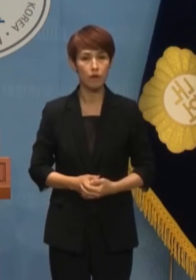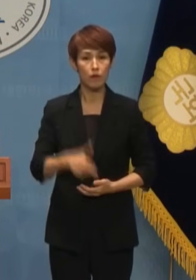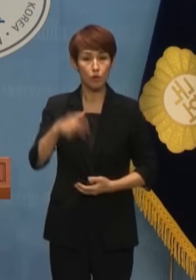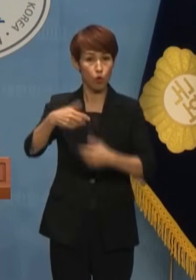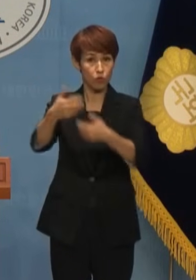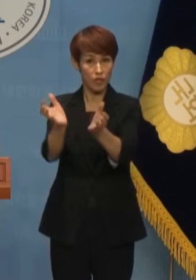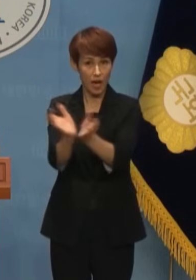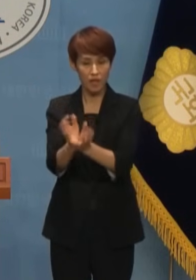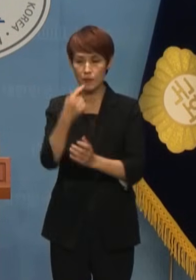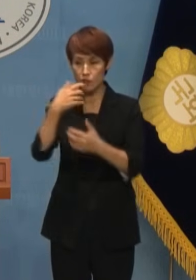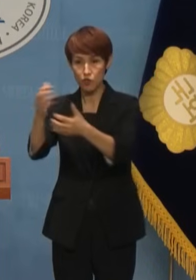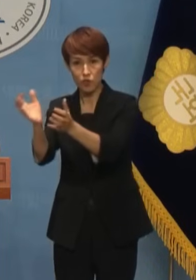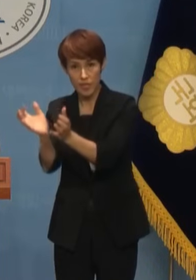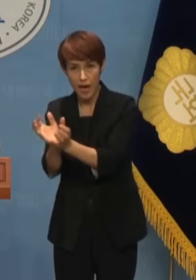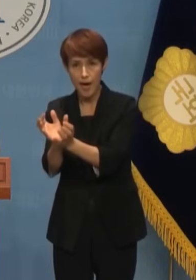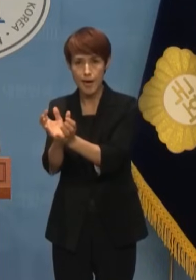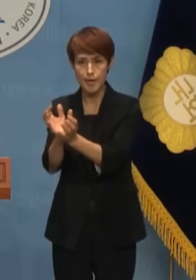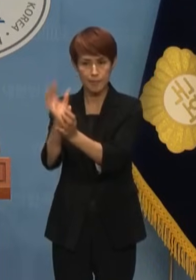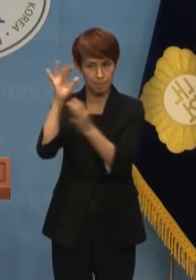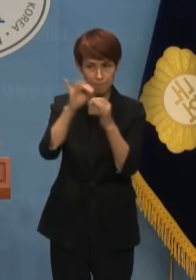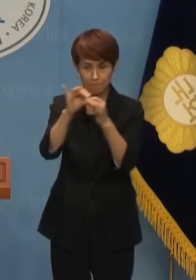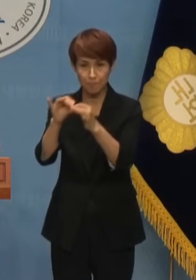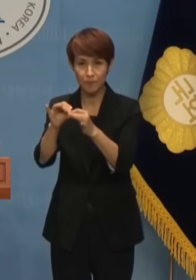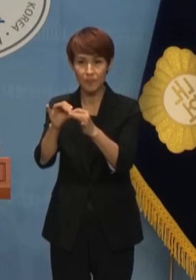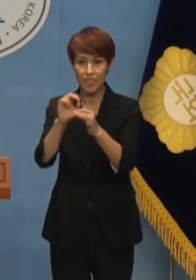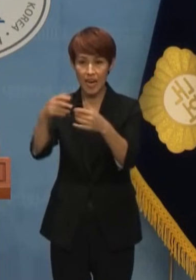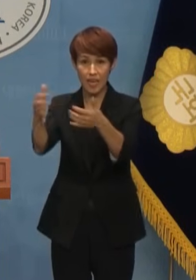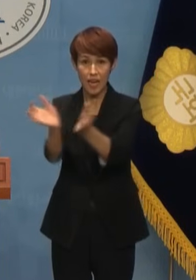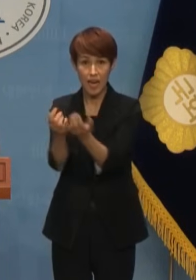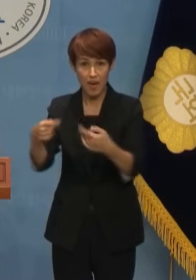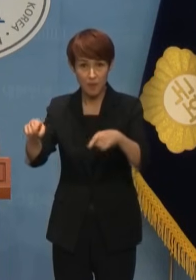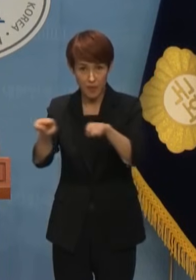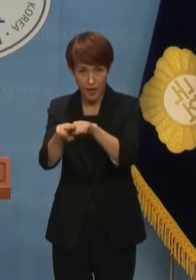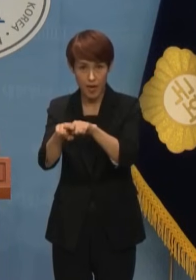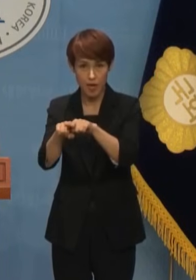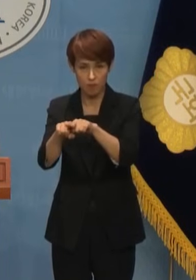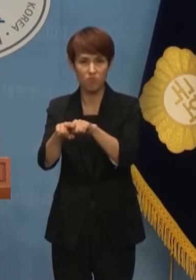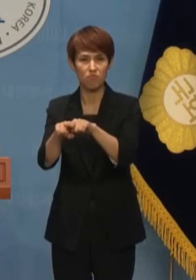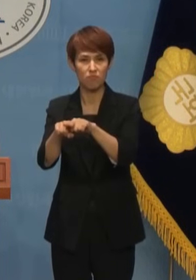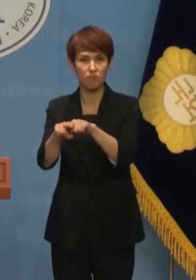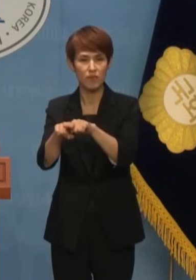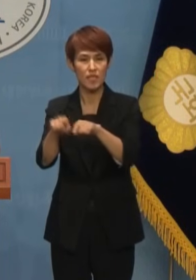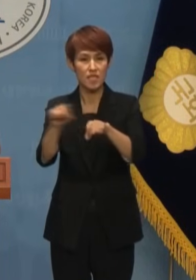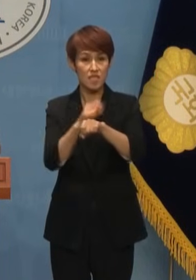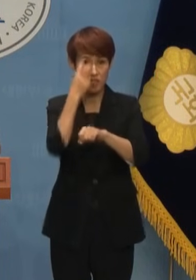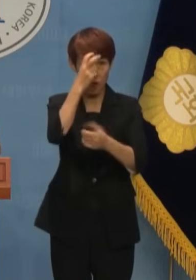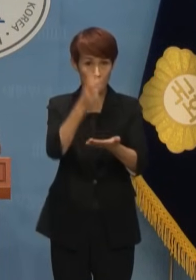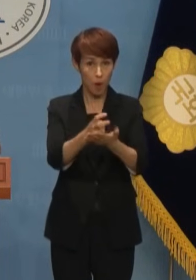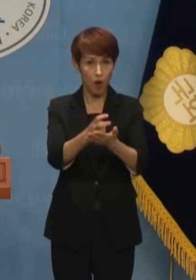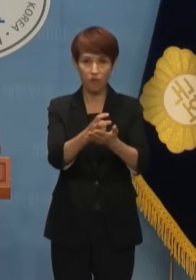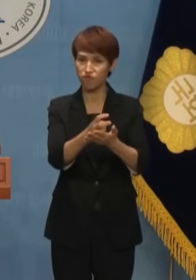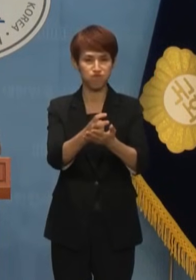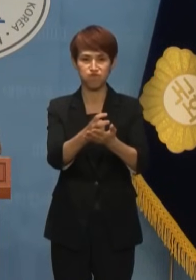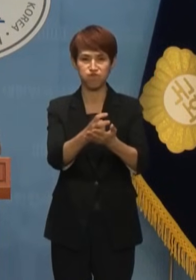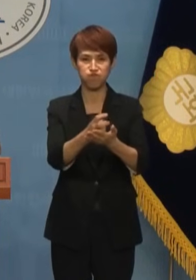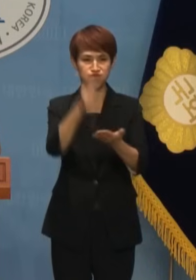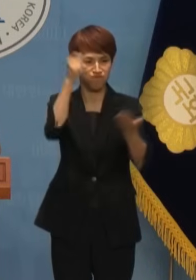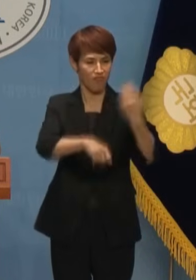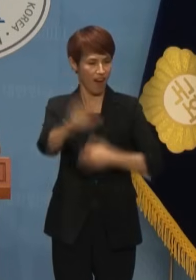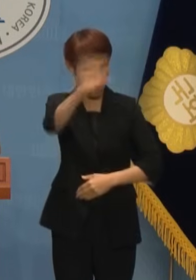조국혁신당은 더불어민주당 등 뜻을 같이 하는 야당들과 요건도 갖추지 못한 특검법을